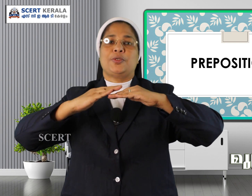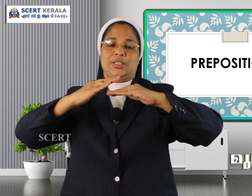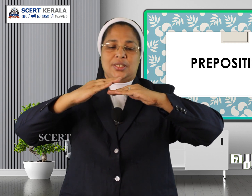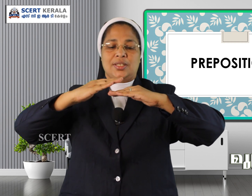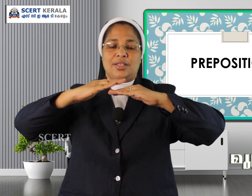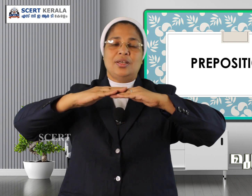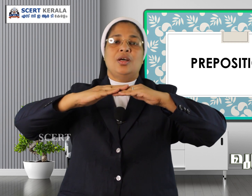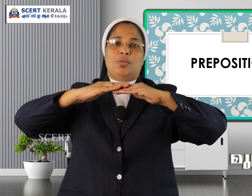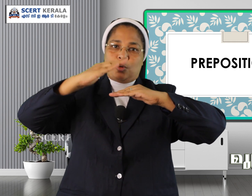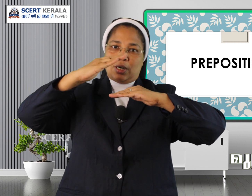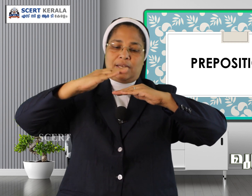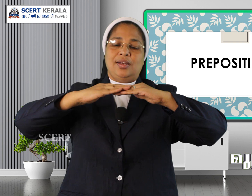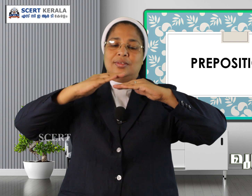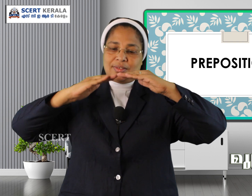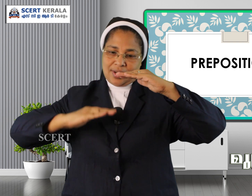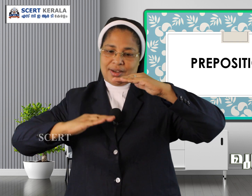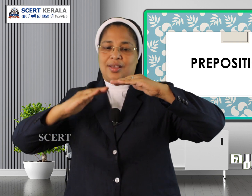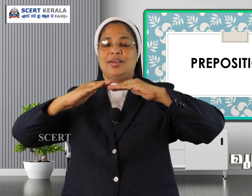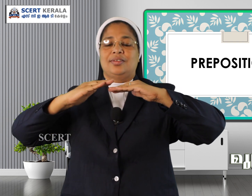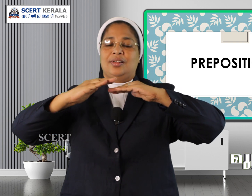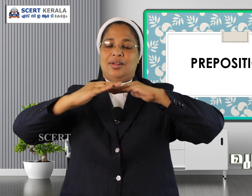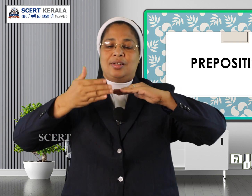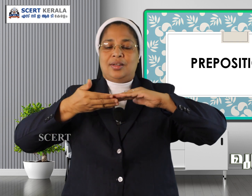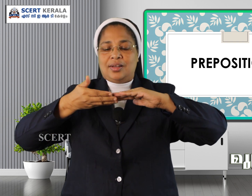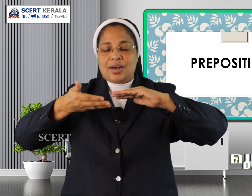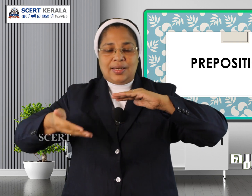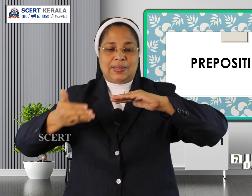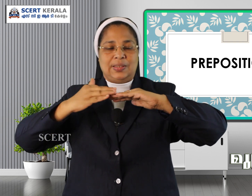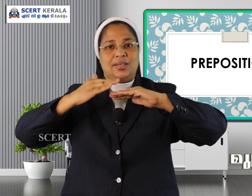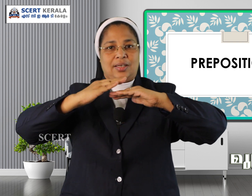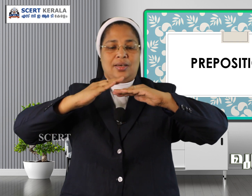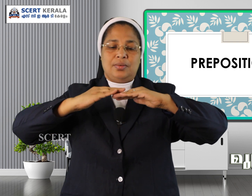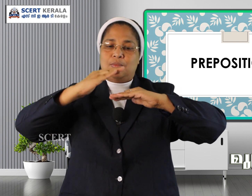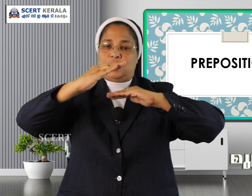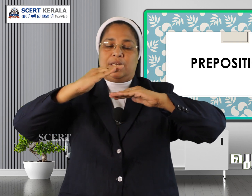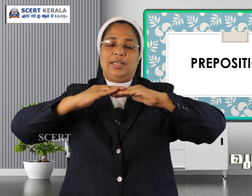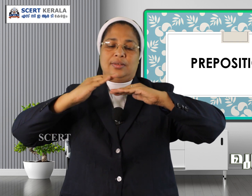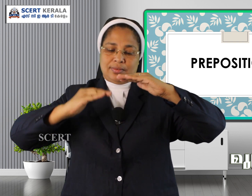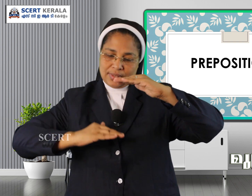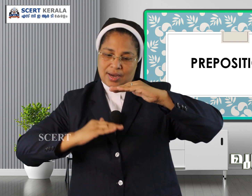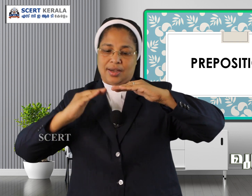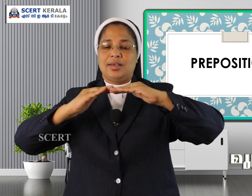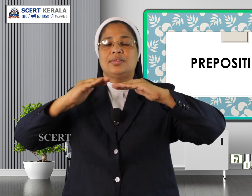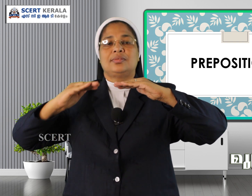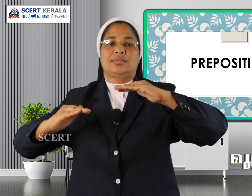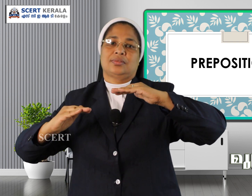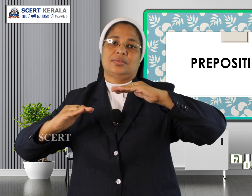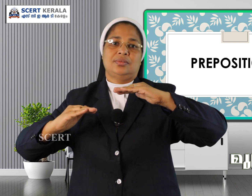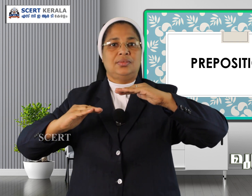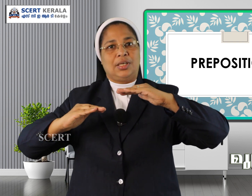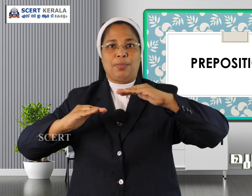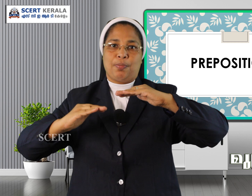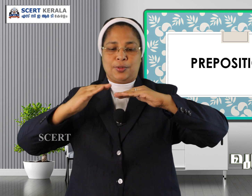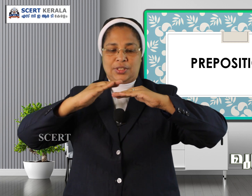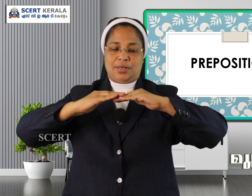പ്രിപ്പോസിഷൻ അതായത് മുകളിൽ, താഴെ, അടുത്ത്, അങ്ങനെ മുകളിൽ, താഴെ, ഇതാണ് പ്രിപ്പോസിഷൻ.